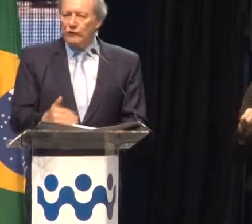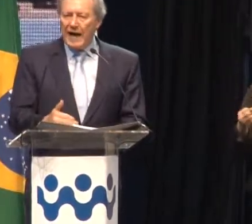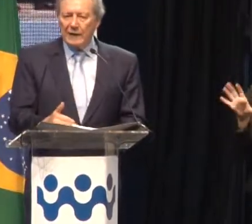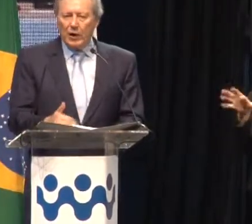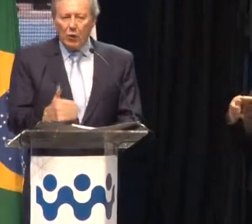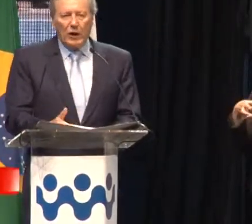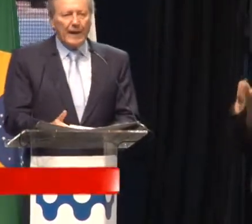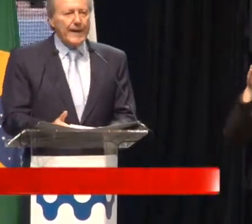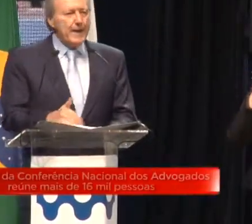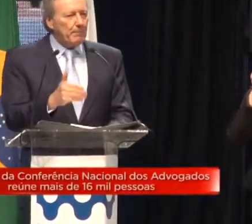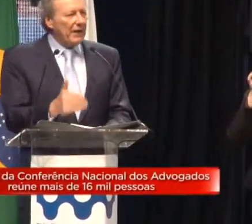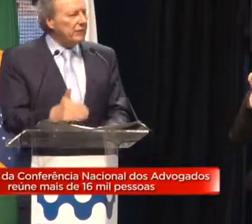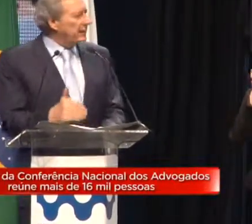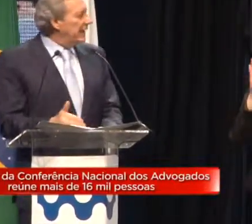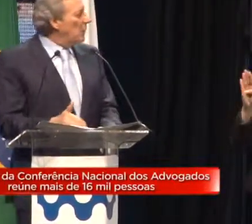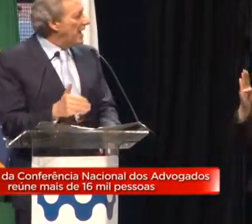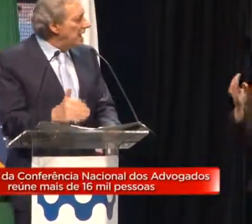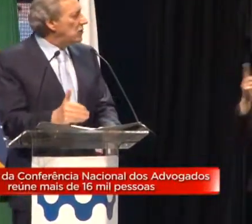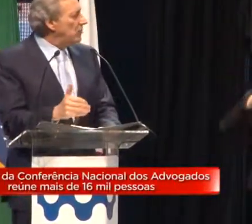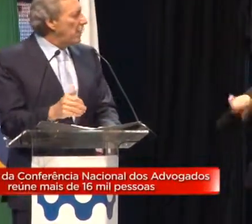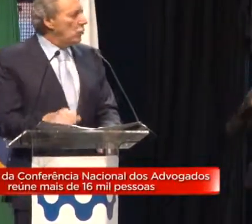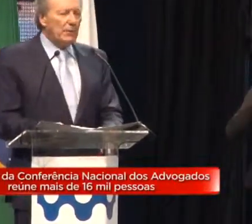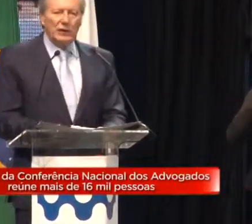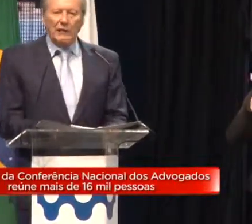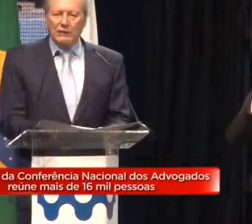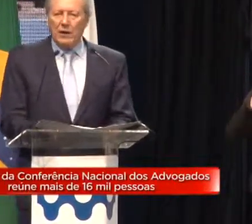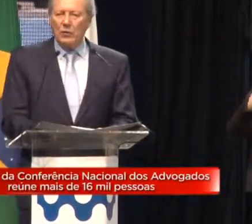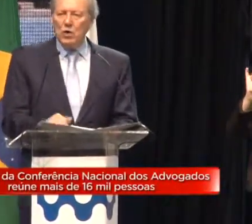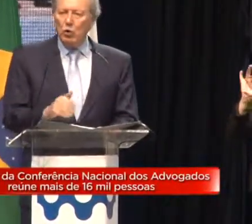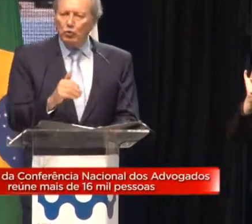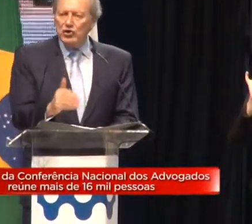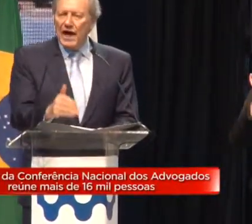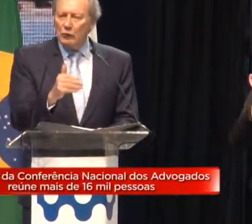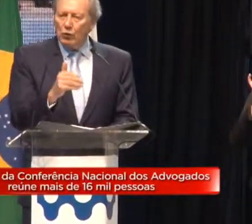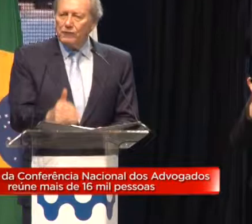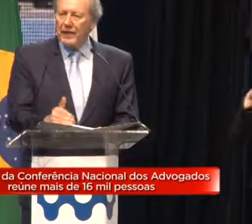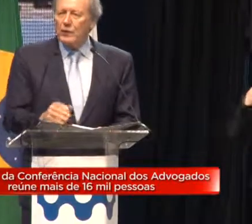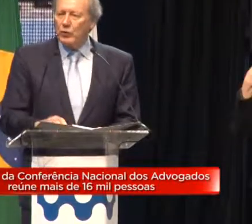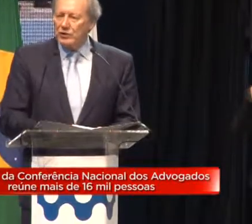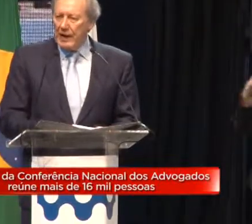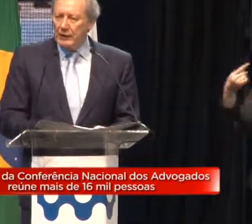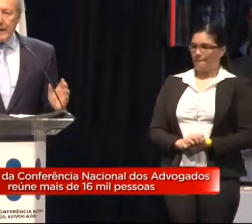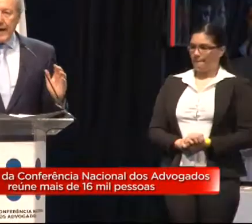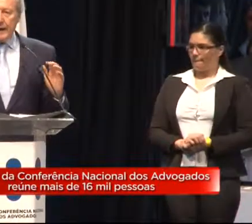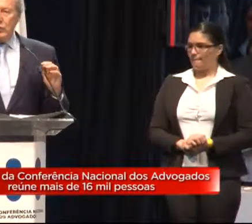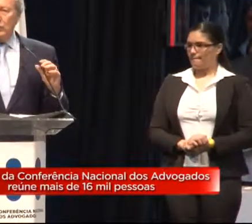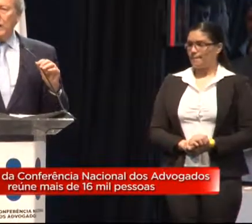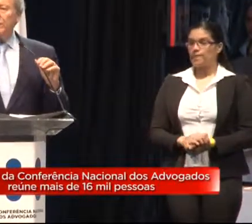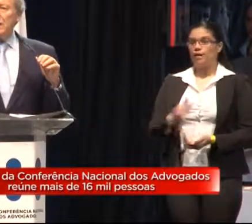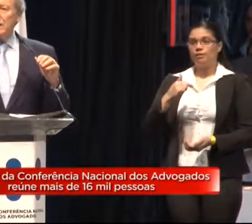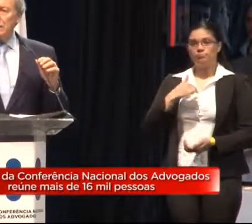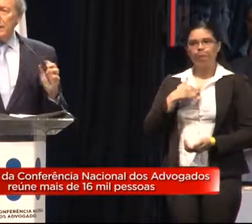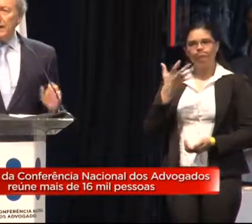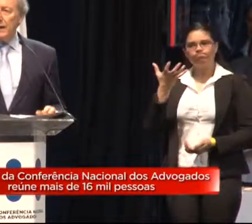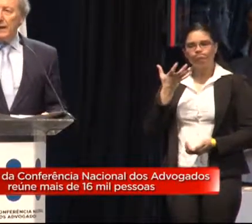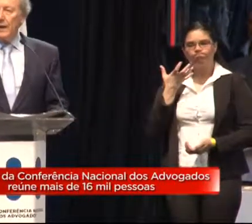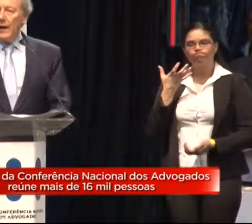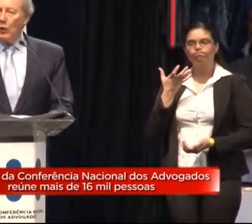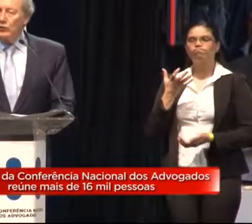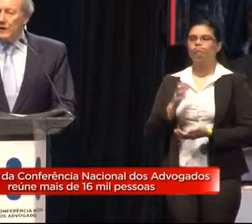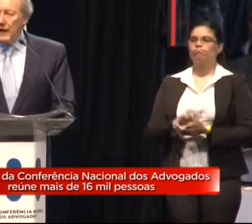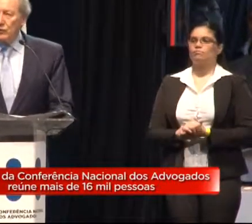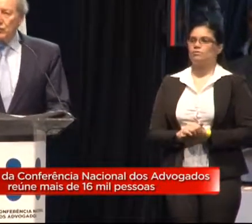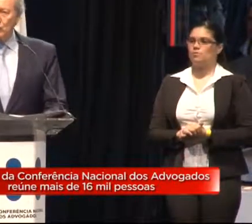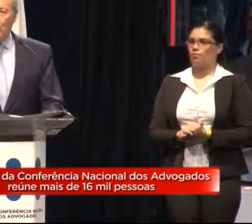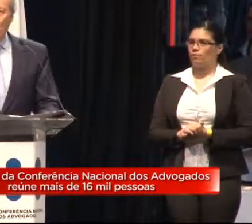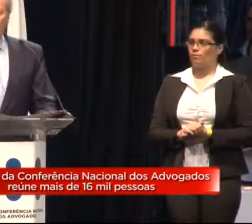o Judiciário agora passa a ter uma íntima colaboração, um diálogo franco e direto. Quero referir-me a